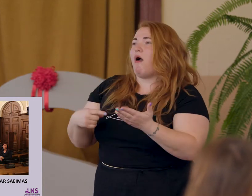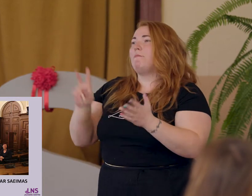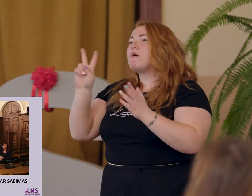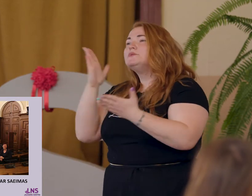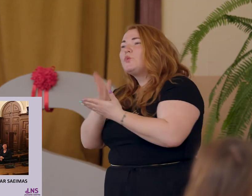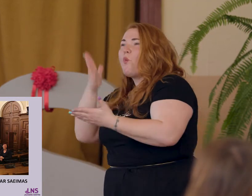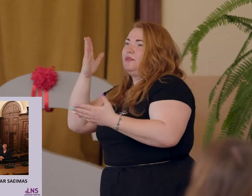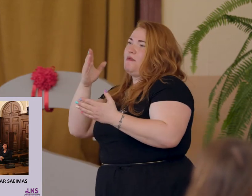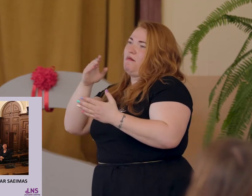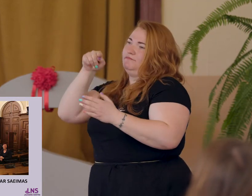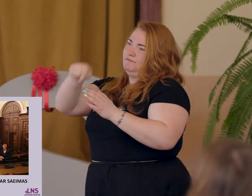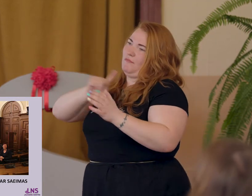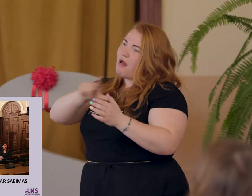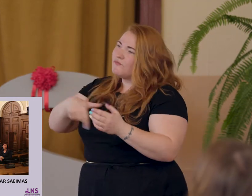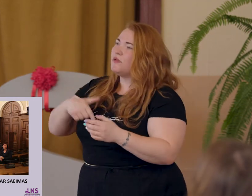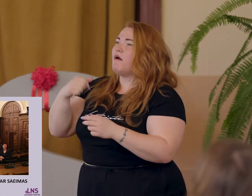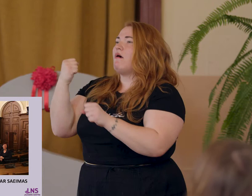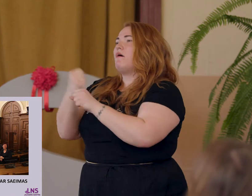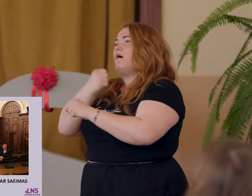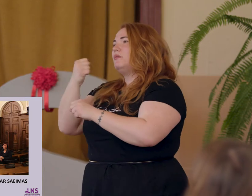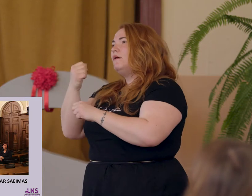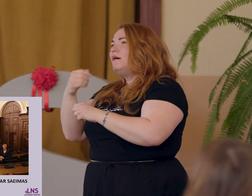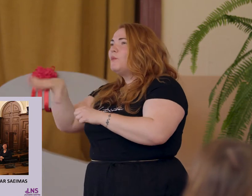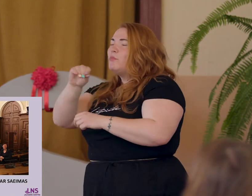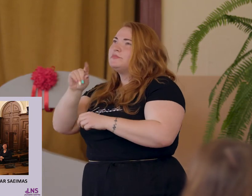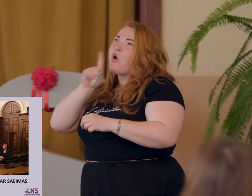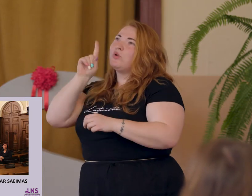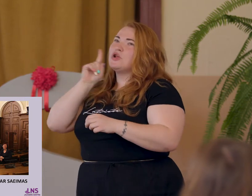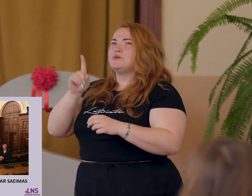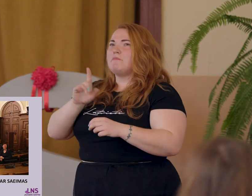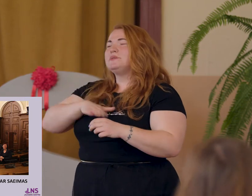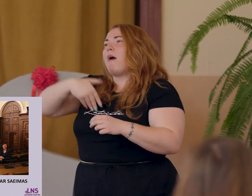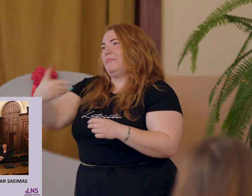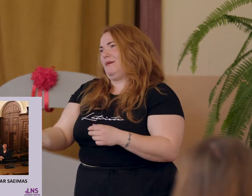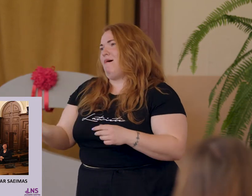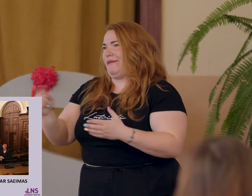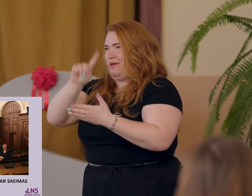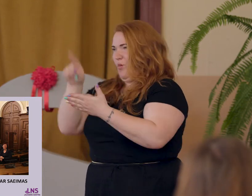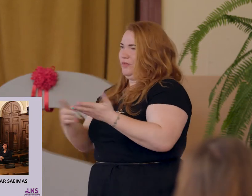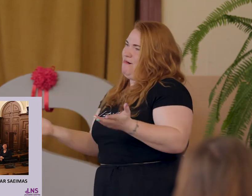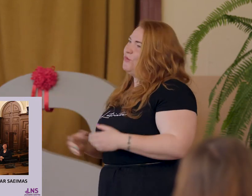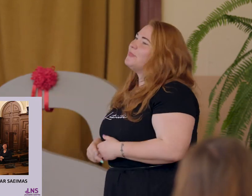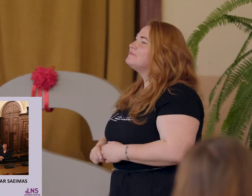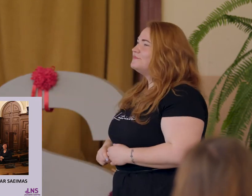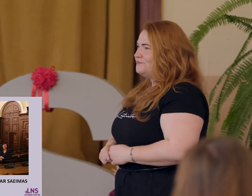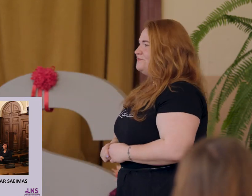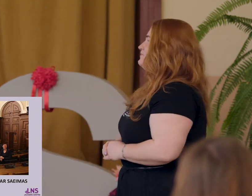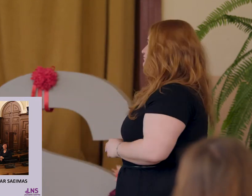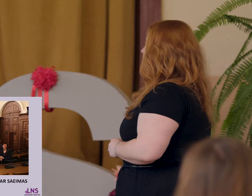aktuālām tēmām, kas notiek Latvijā un arī gan jauniešiem kādi sāpīgi jautājumi tika uzdoti.